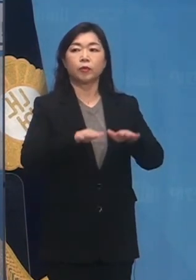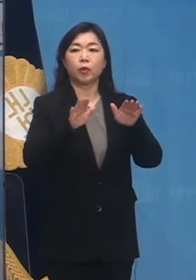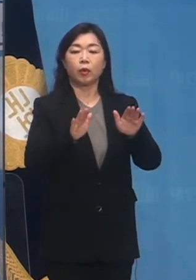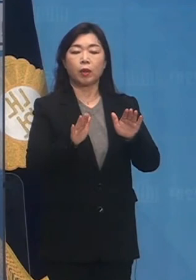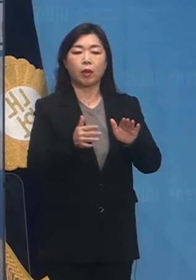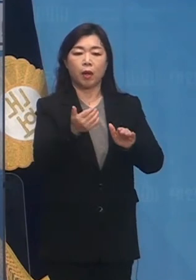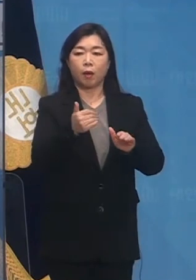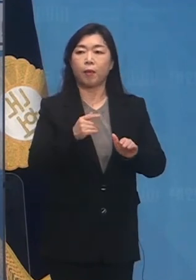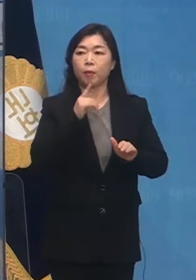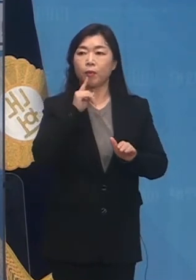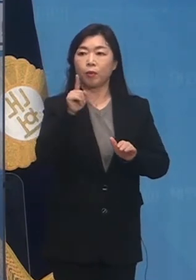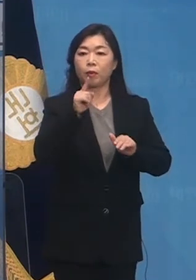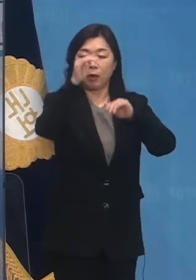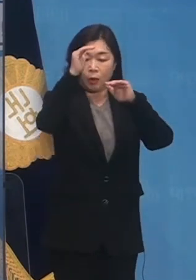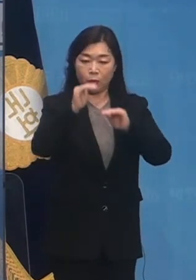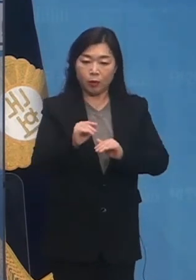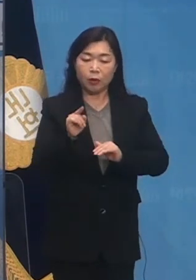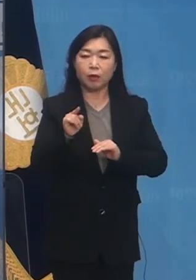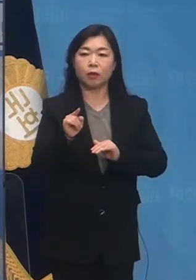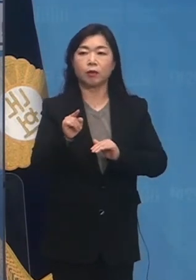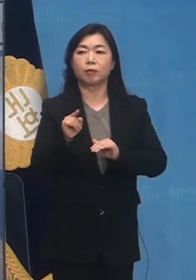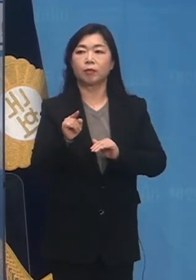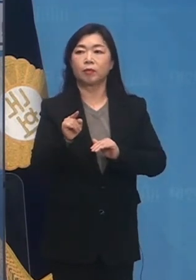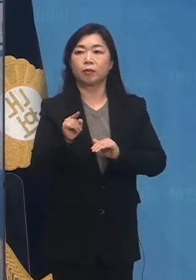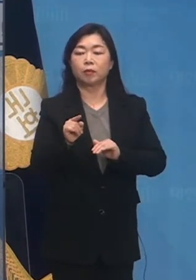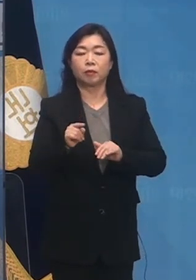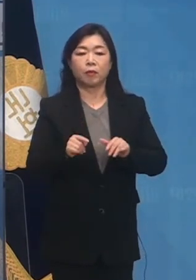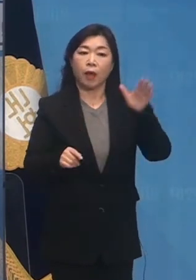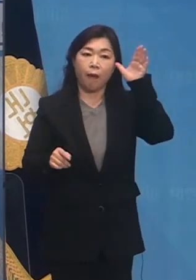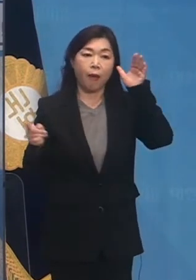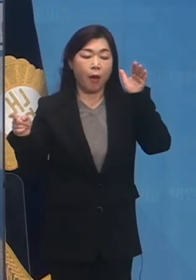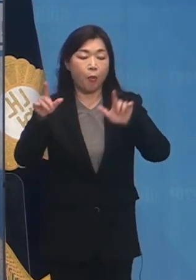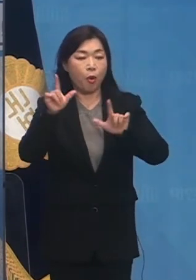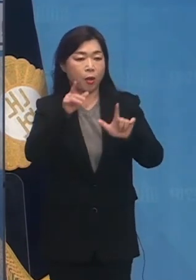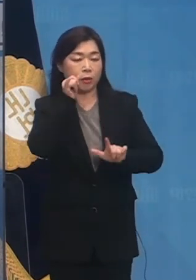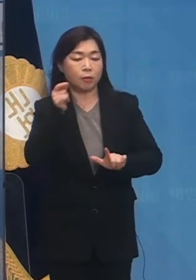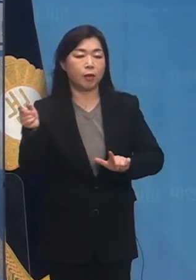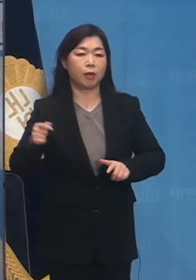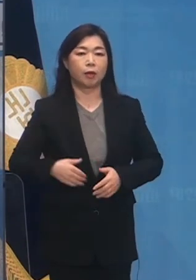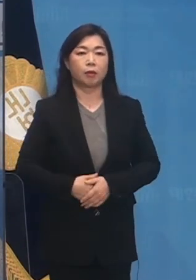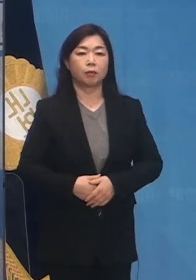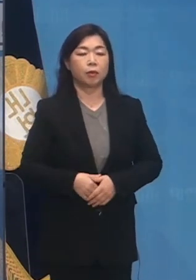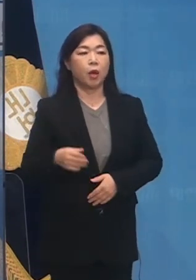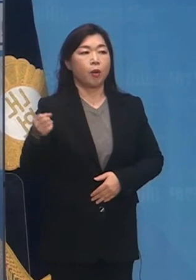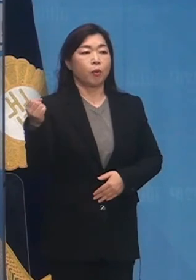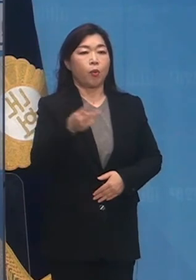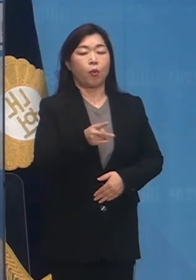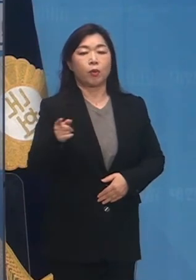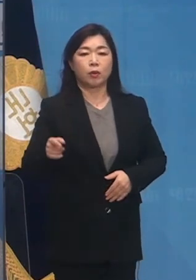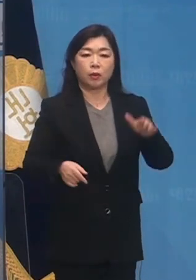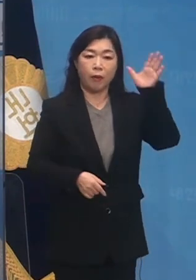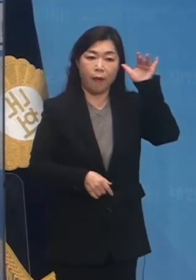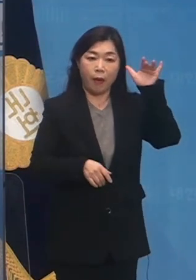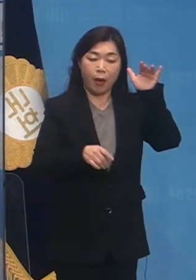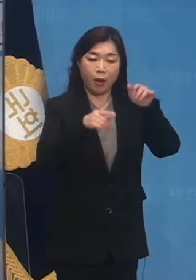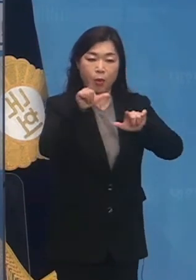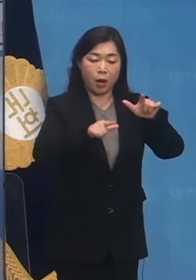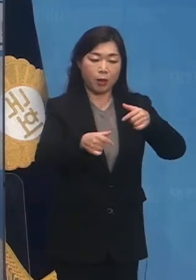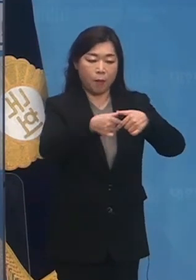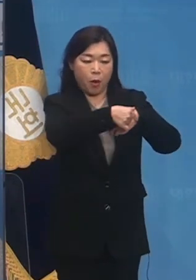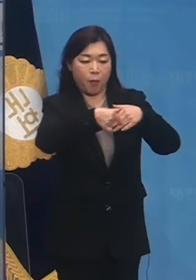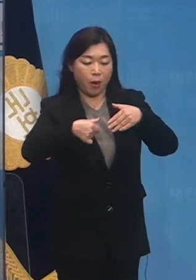여기 이 앞에 지금 강아지의 모양이 있습니다. 그리고 이 명패에